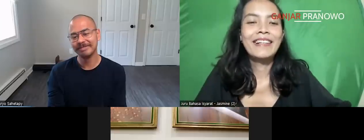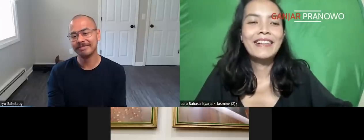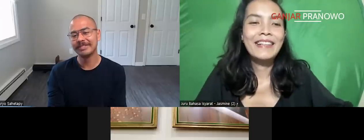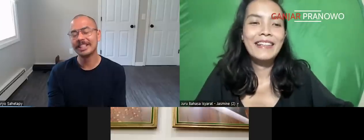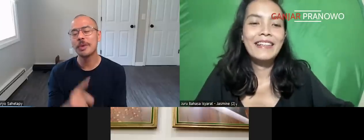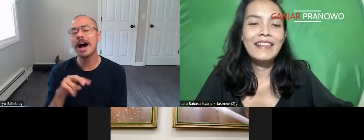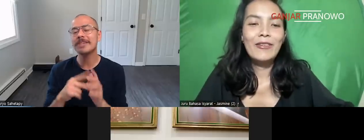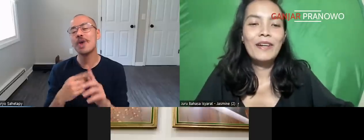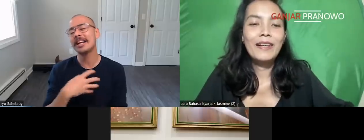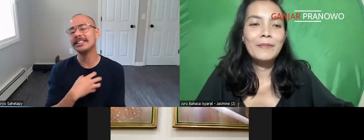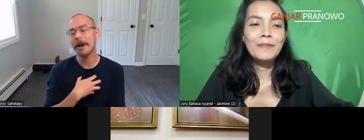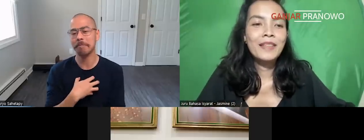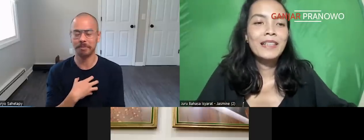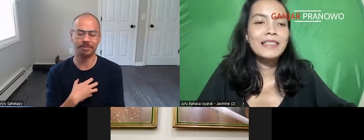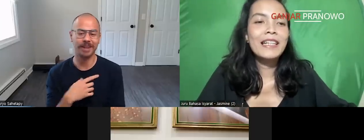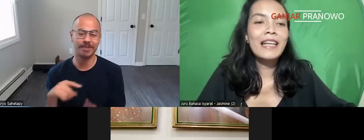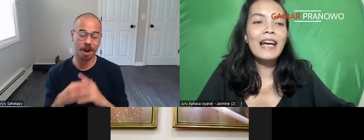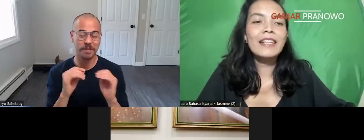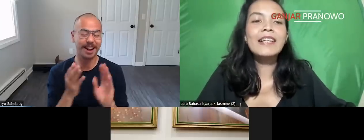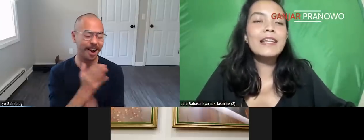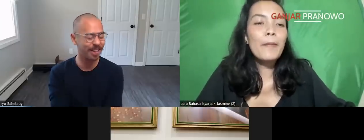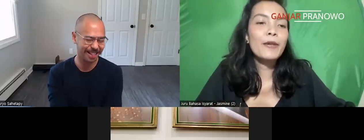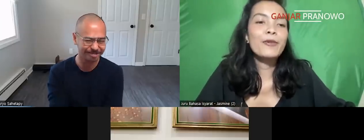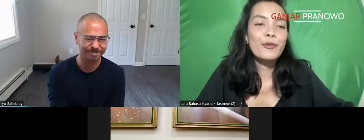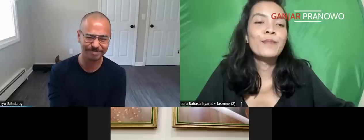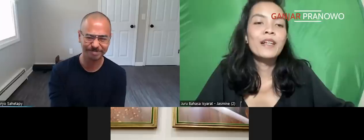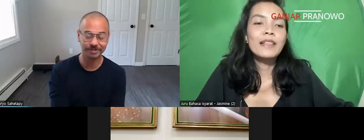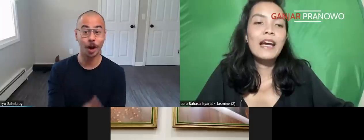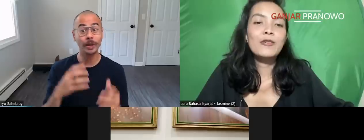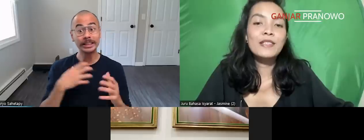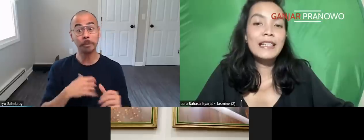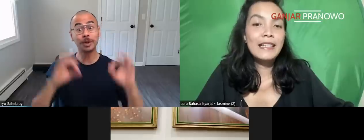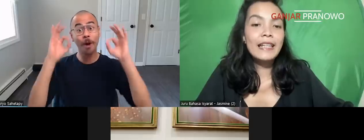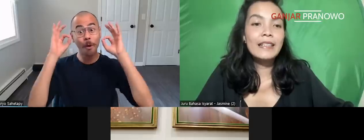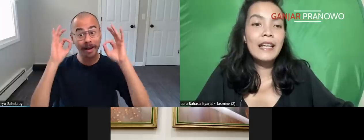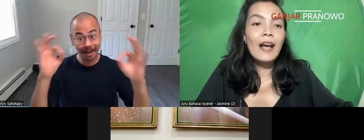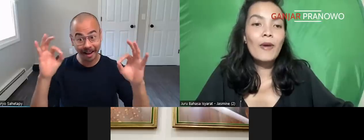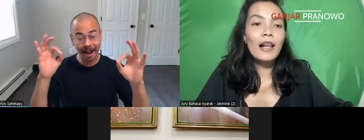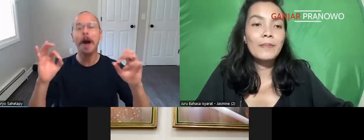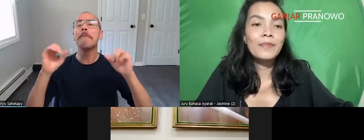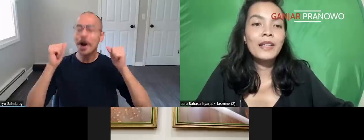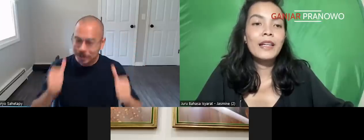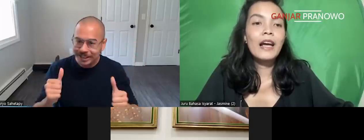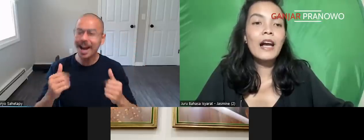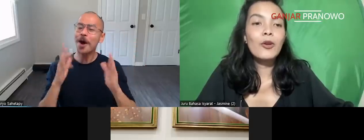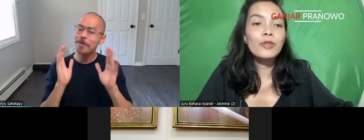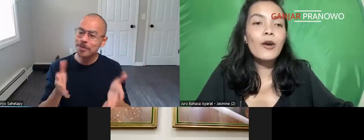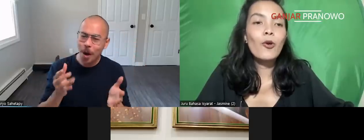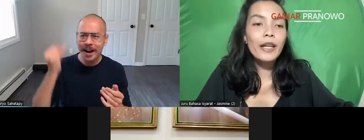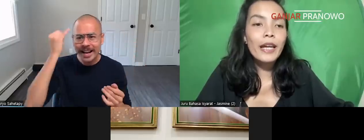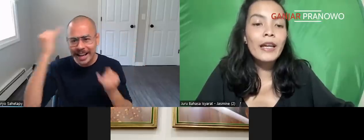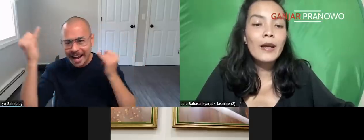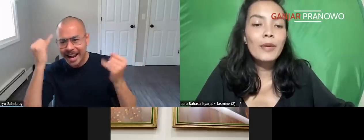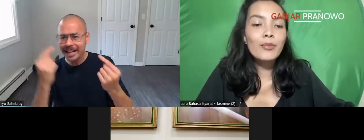gitu Itu pak jadi artinya sikapnya dulu harus did dari awal Nah kalau